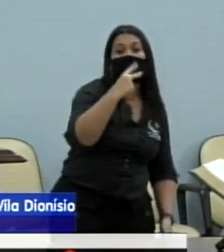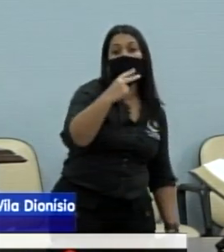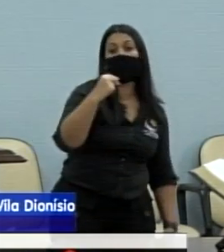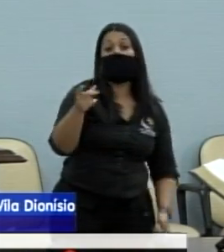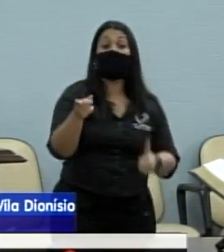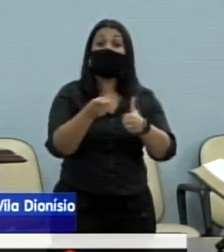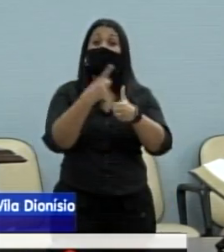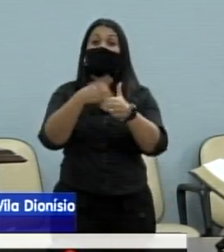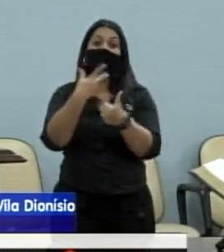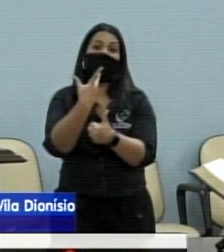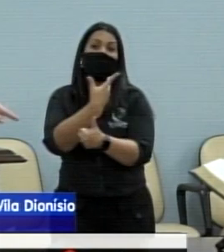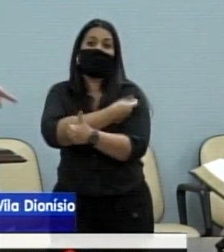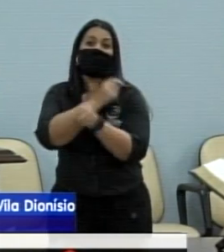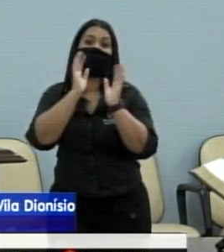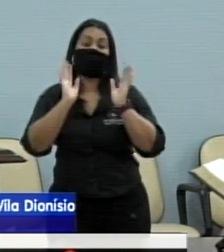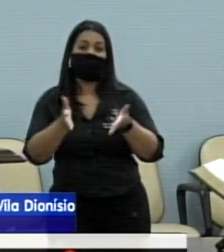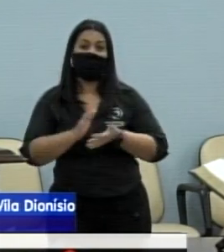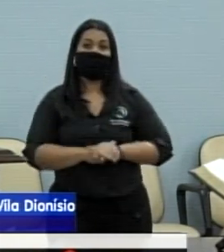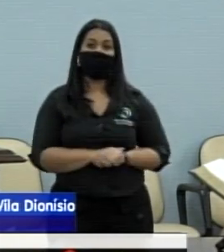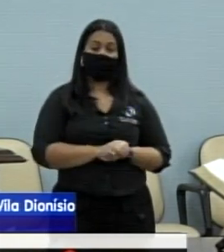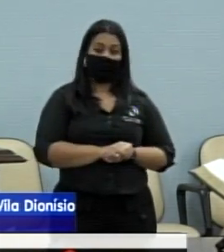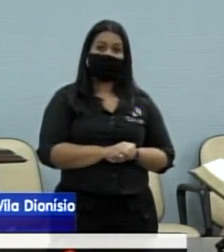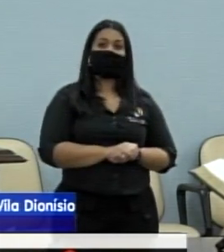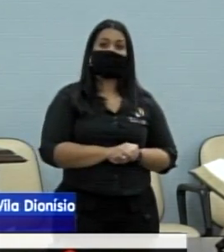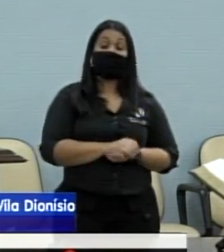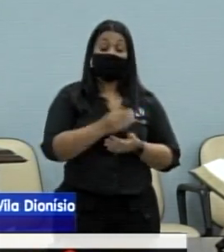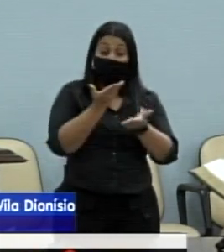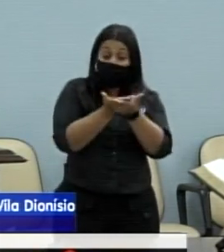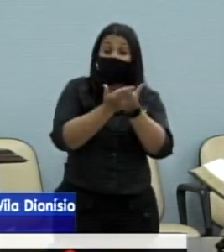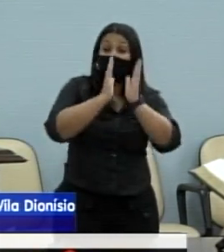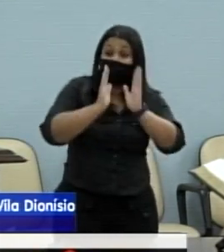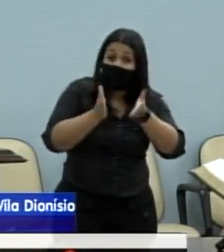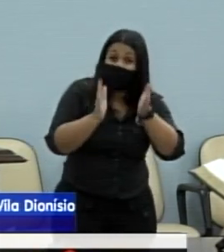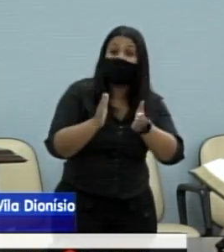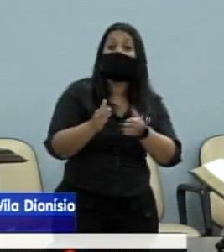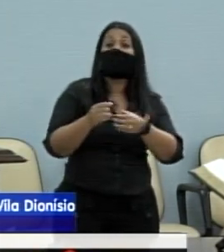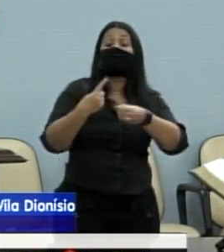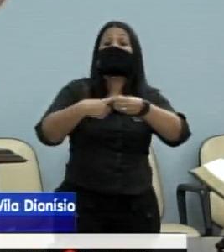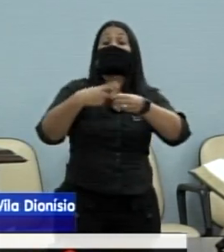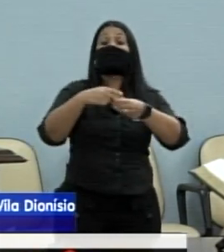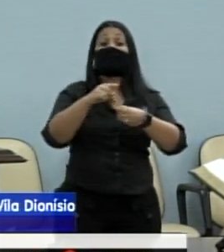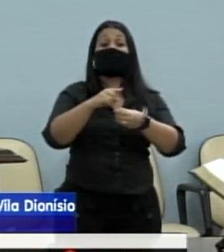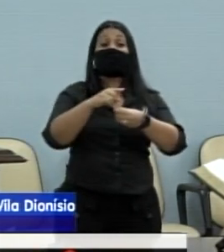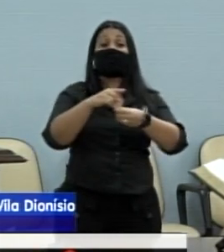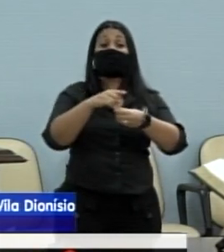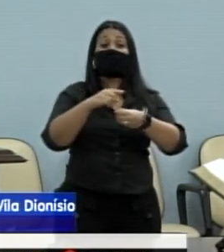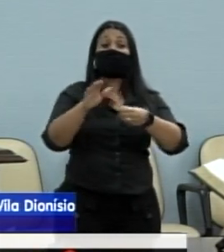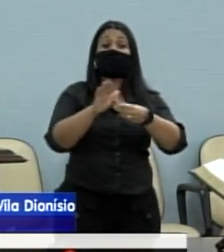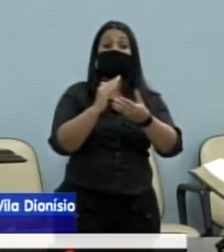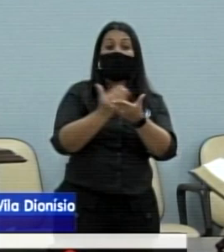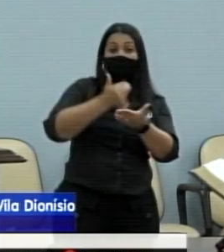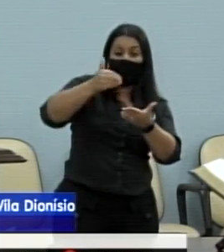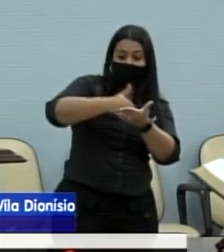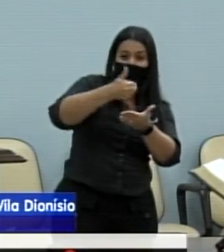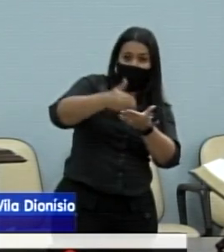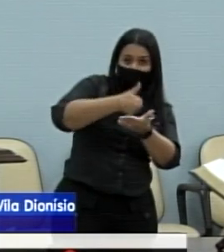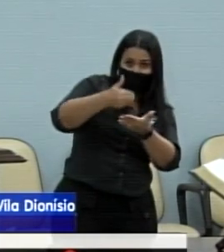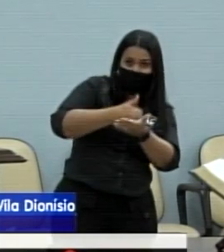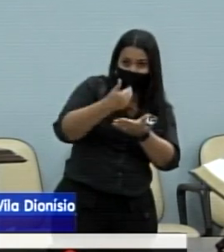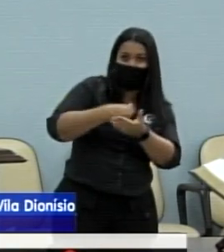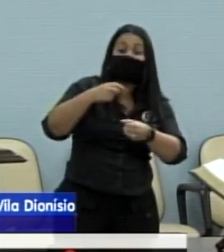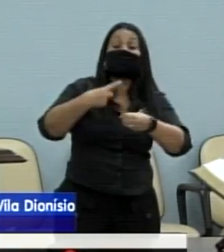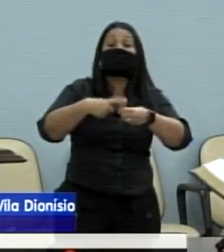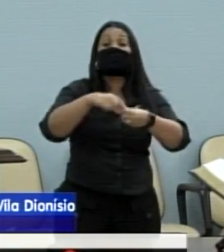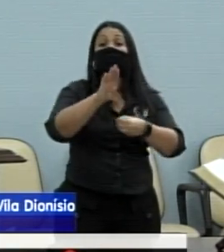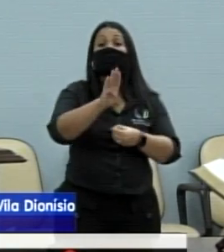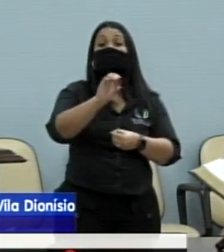primeira dose. Já saiu estudo agora de Botucatu. Só com a primeira dose em Botucatu, onde eles vacinaram